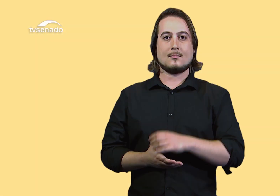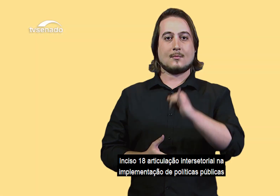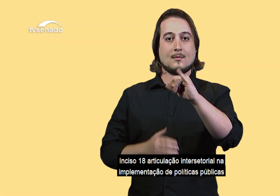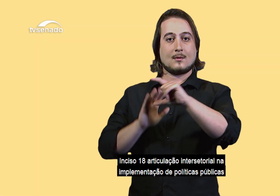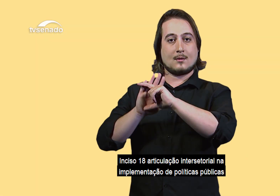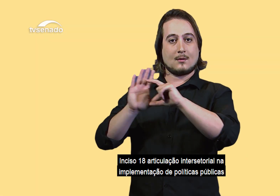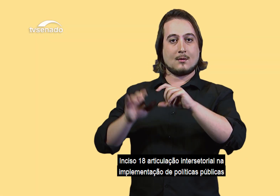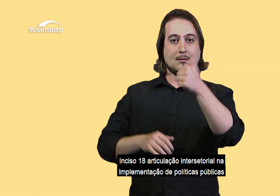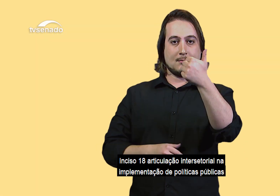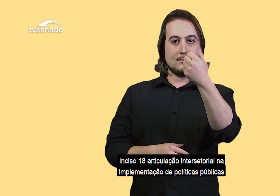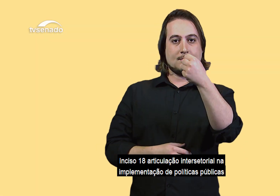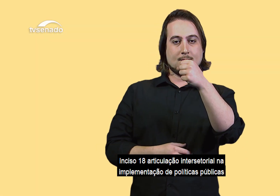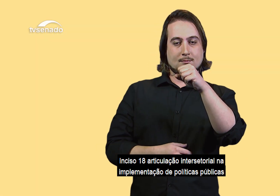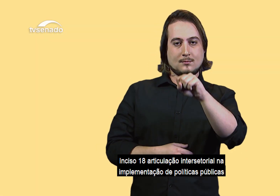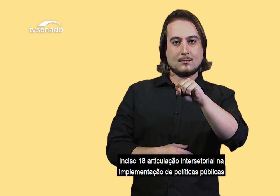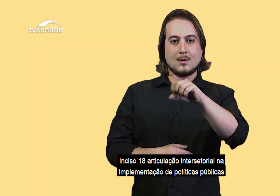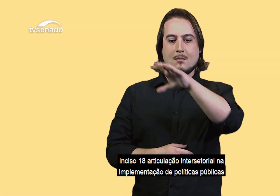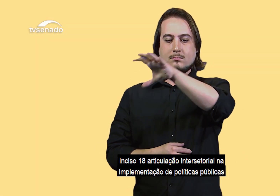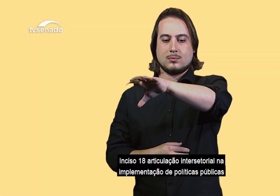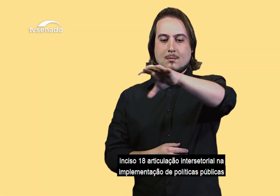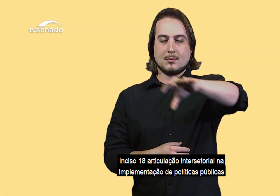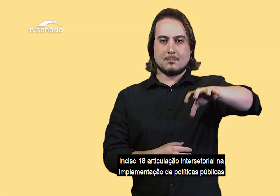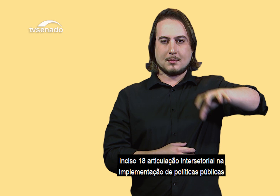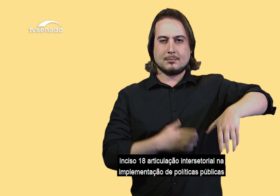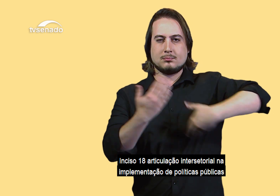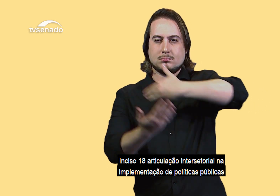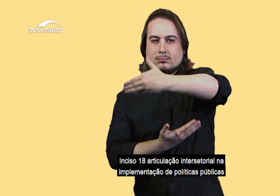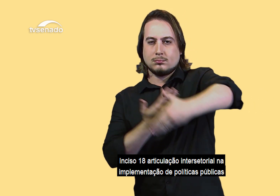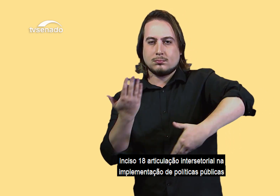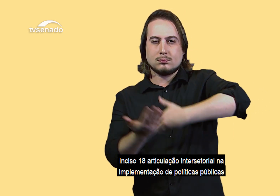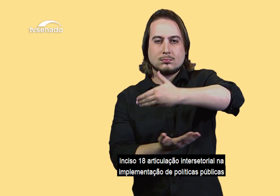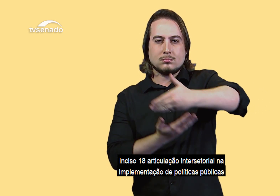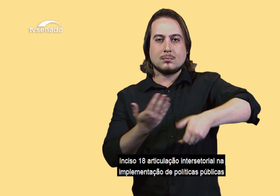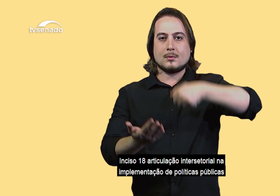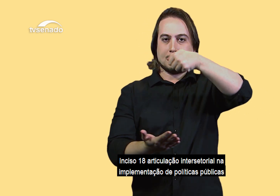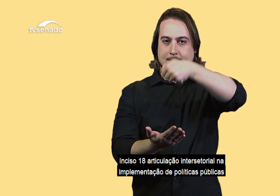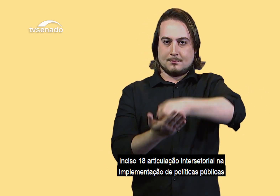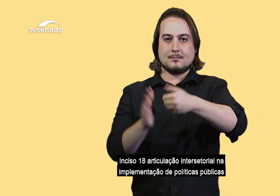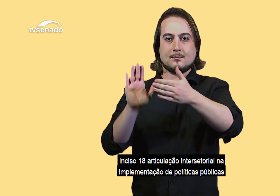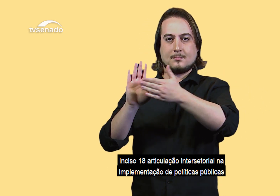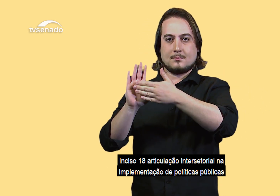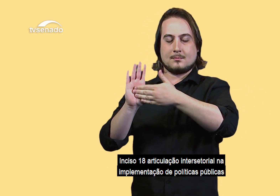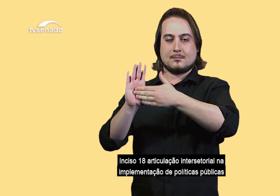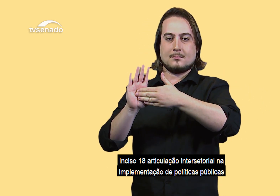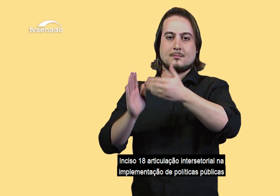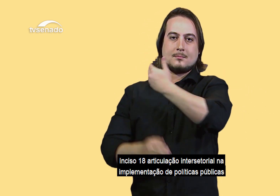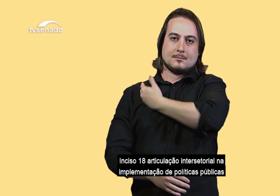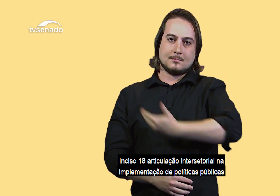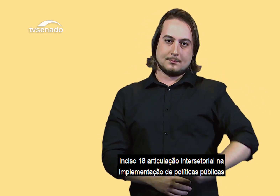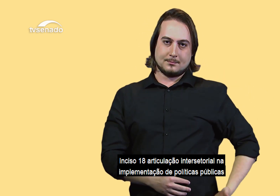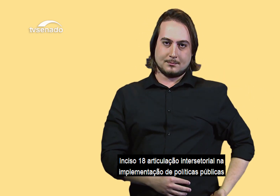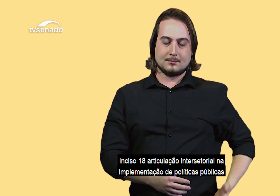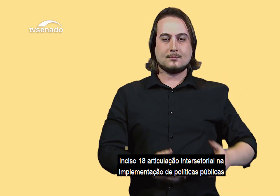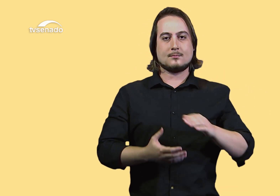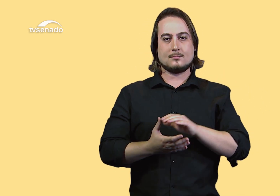Inciso 18. Articulação intersetorial na implementação de políticas públicas.